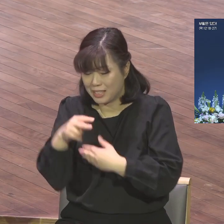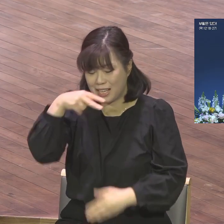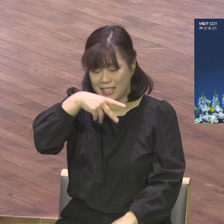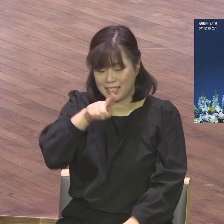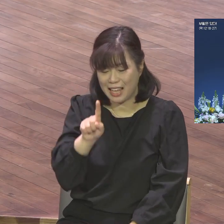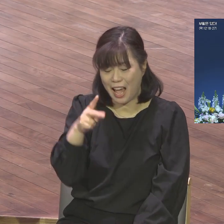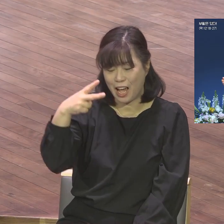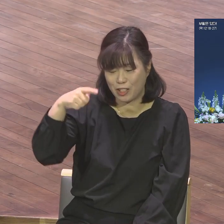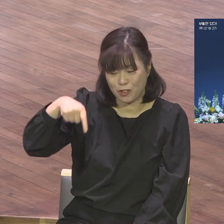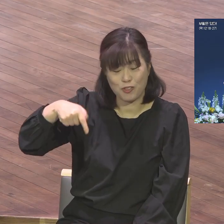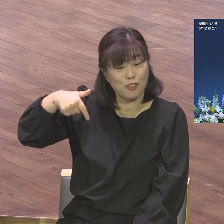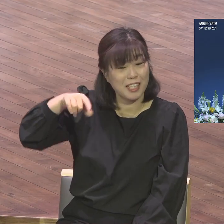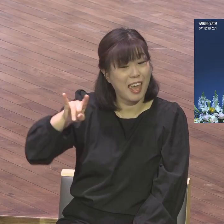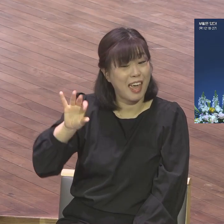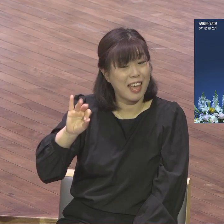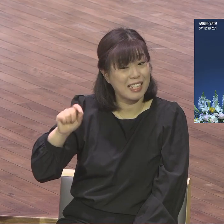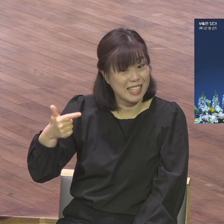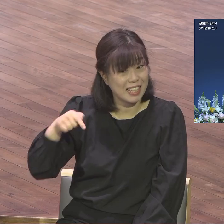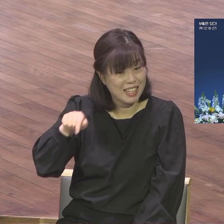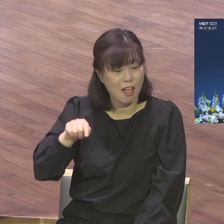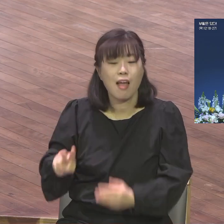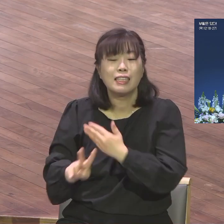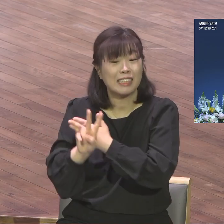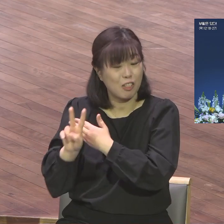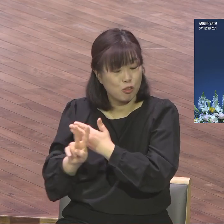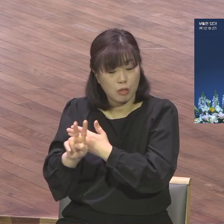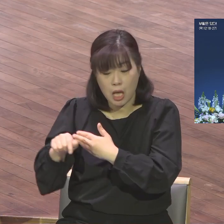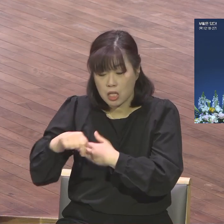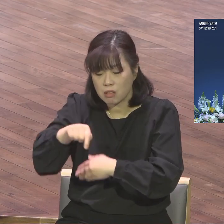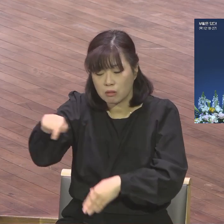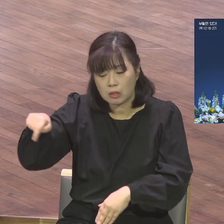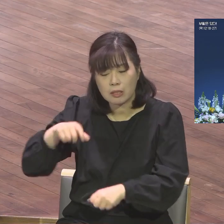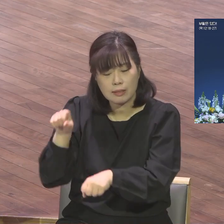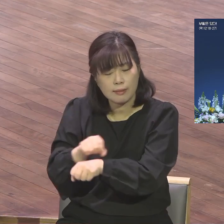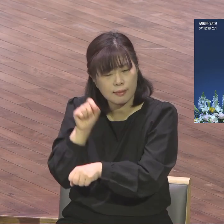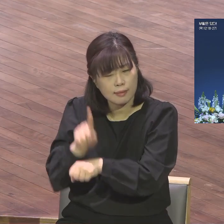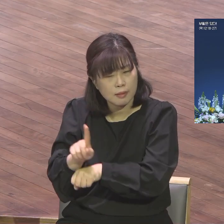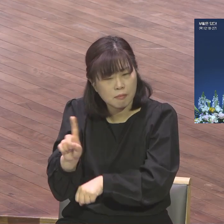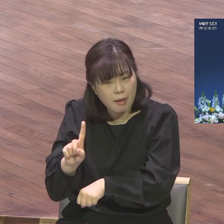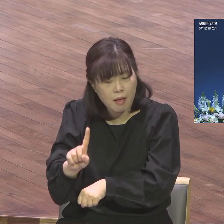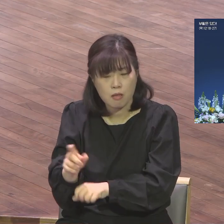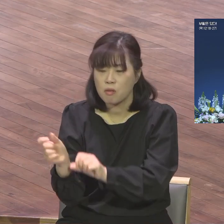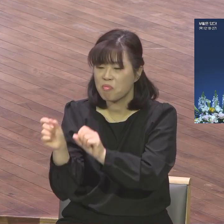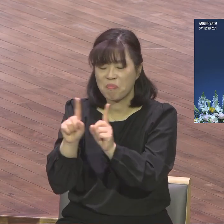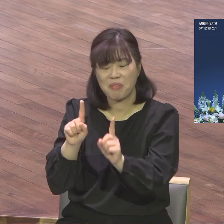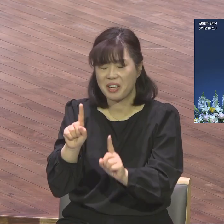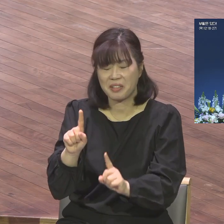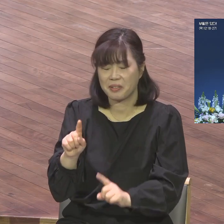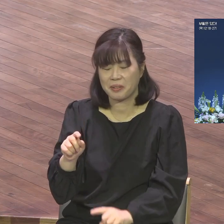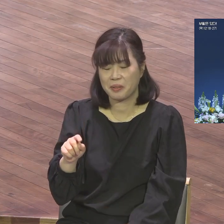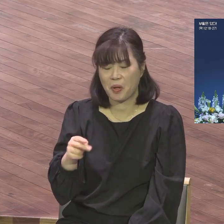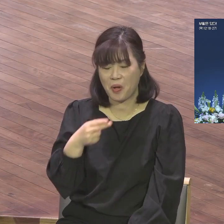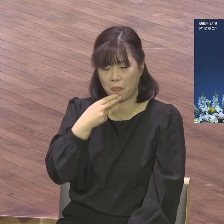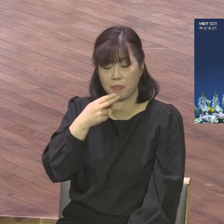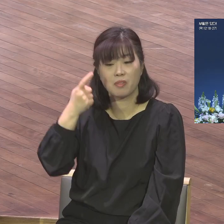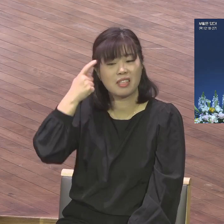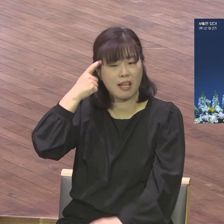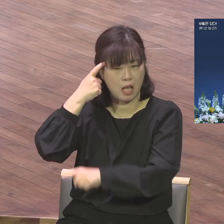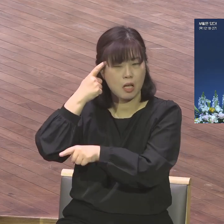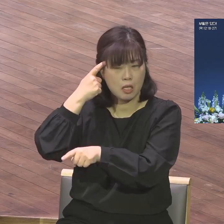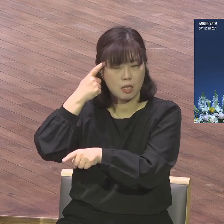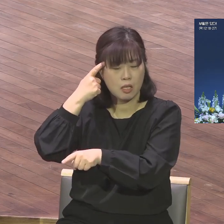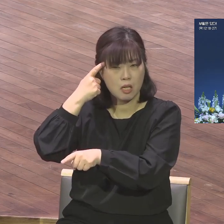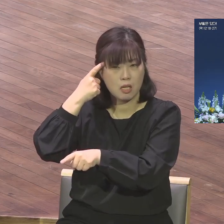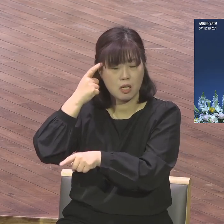집단들이에요. 사두개인들 부활 믿지 않습니다. 그런데 예수님을 시험하고 공경에 빠뜨리기 위해서 부활에